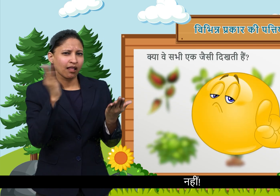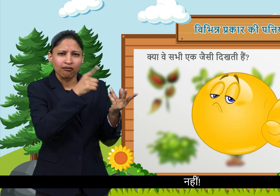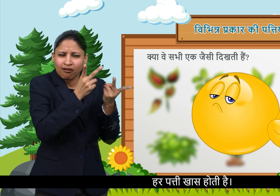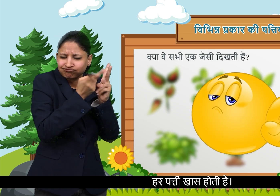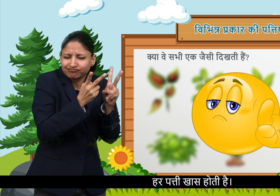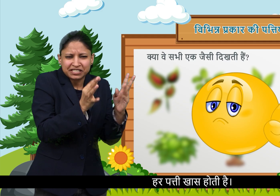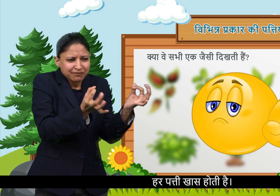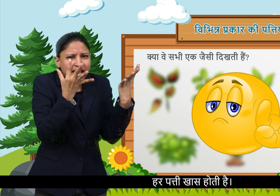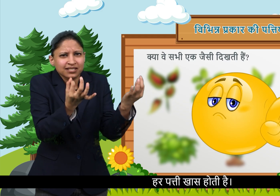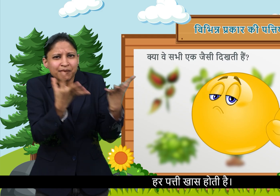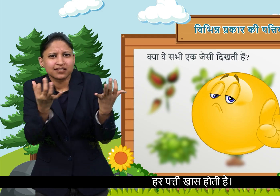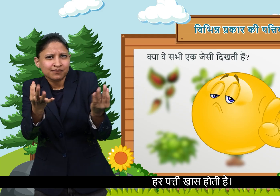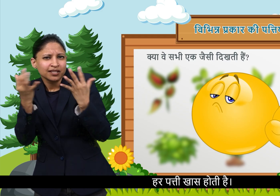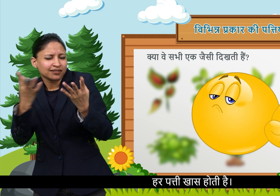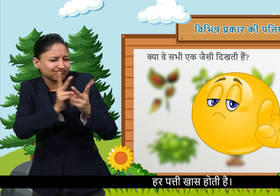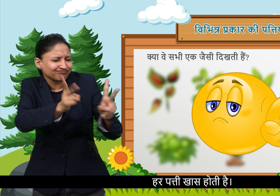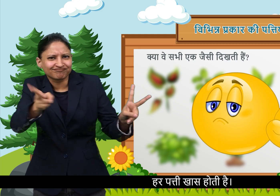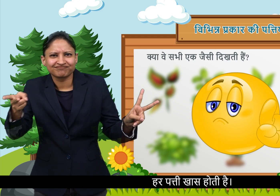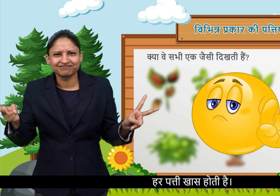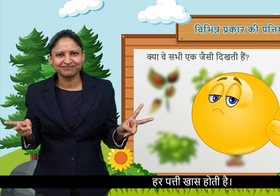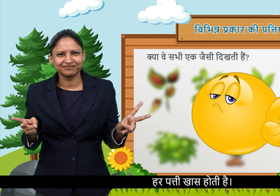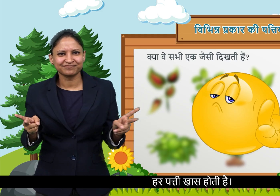नहीं, हर पत्ती खास होती है।